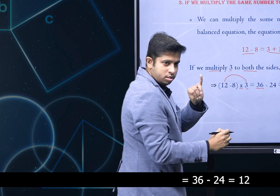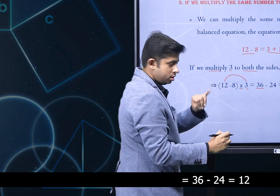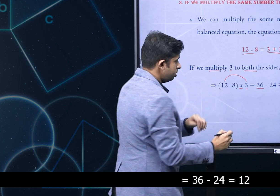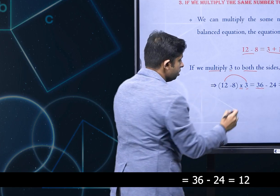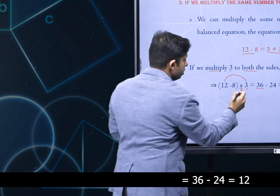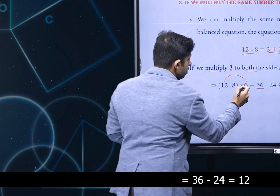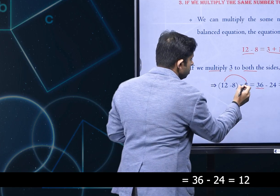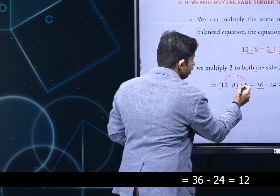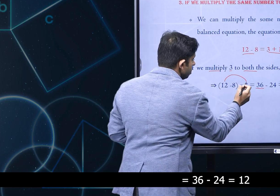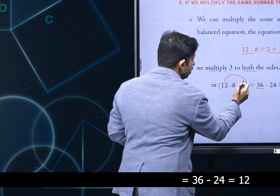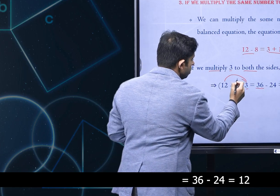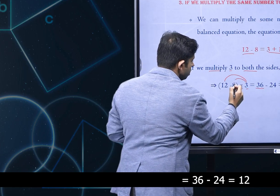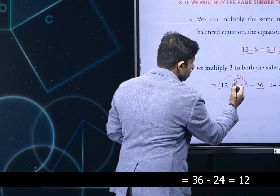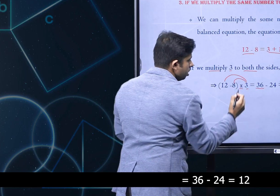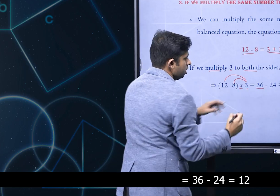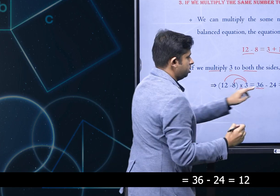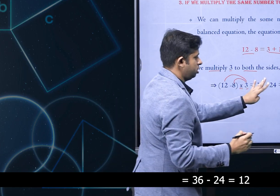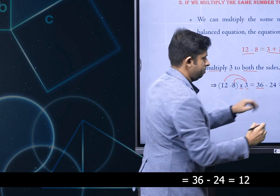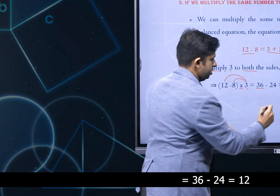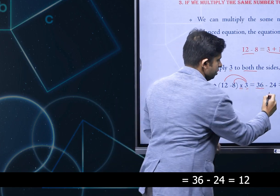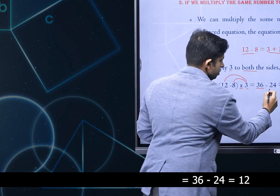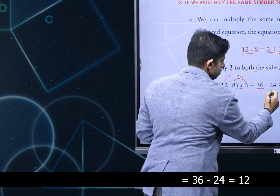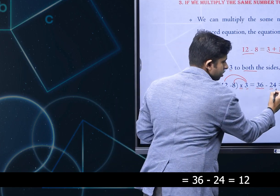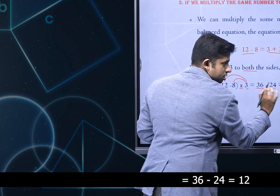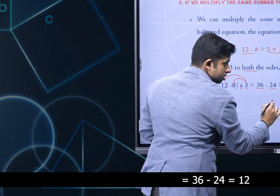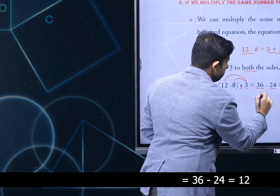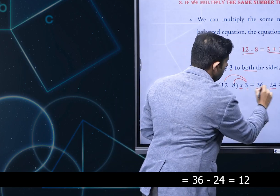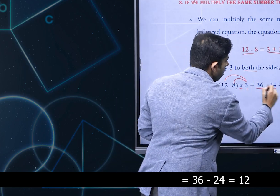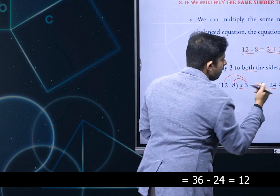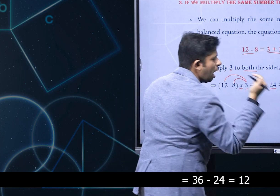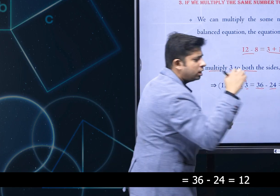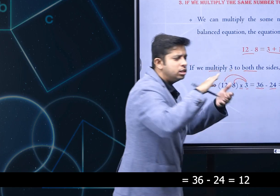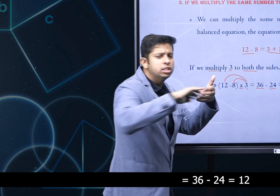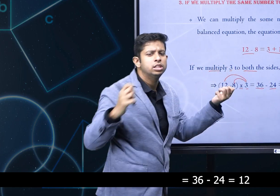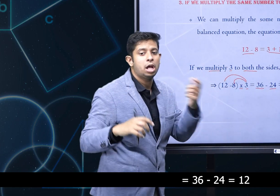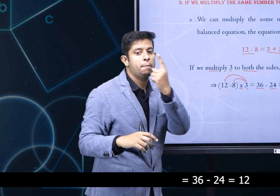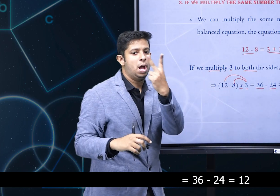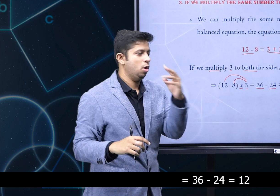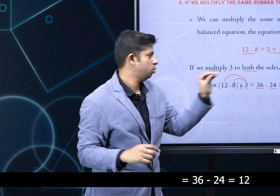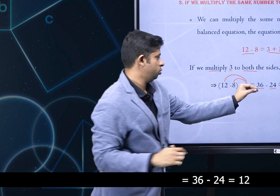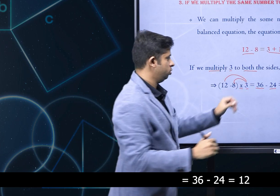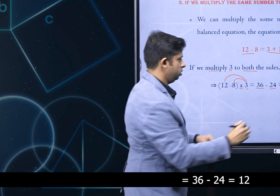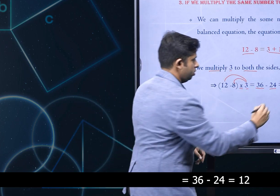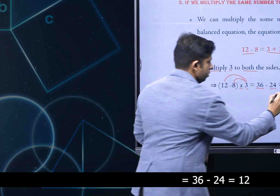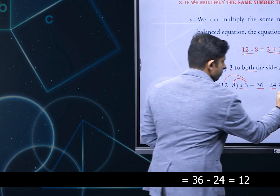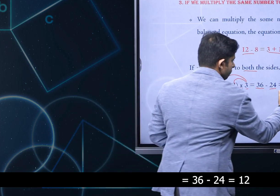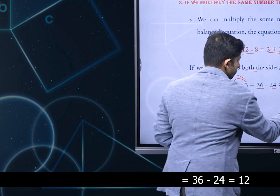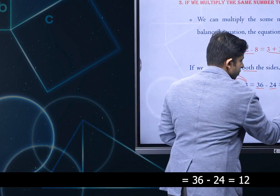= 36 - 24 = 12.